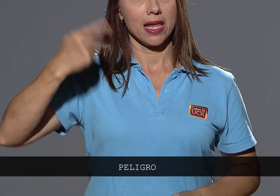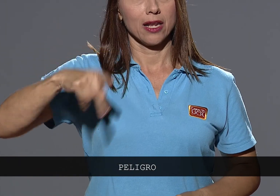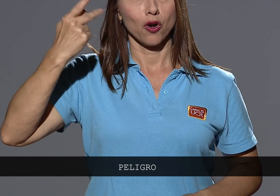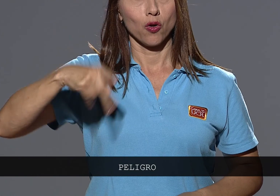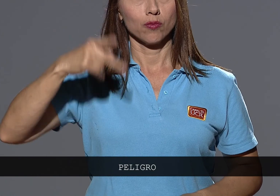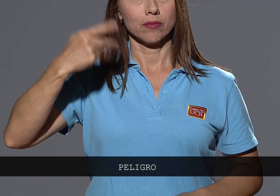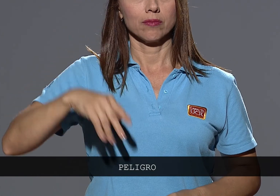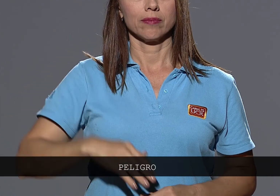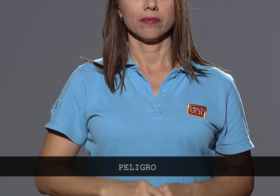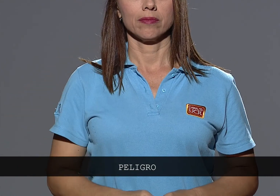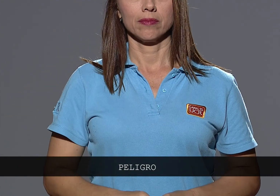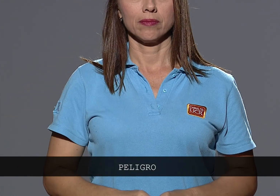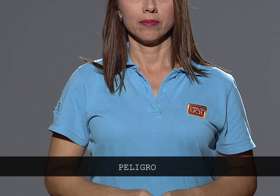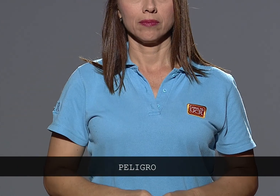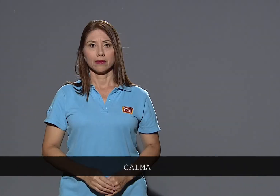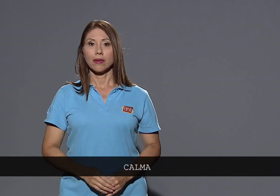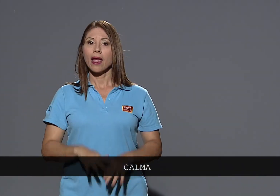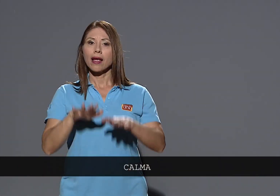peligro.